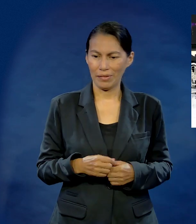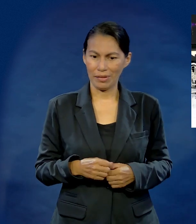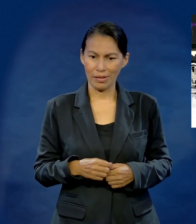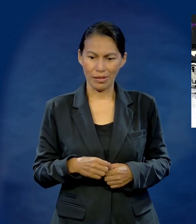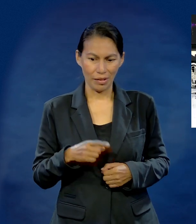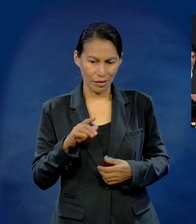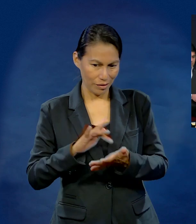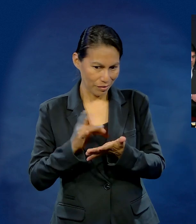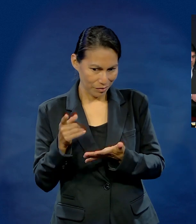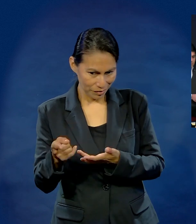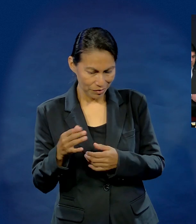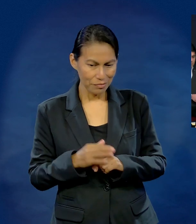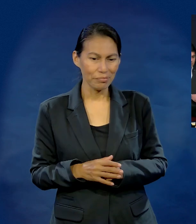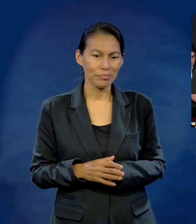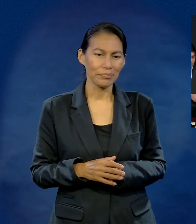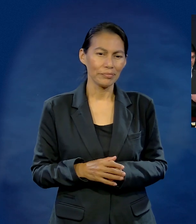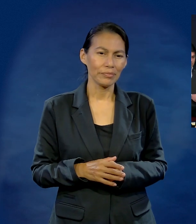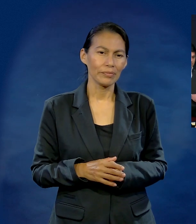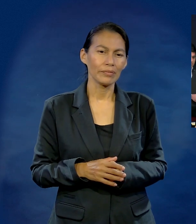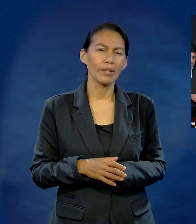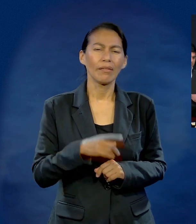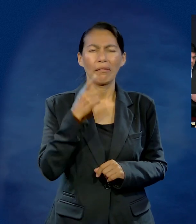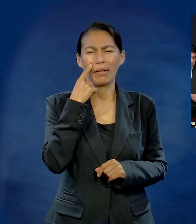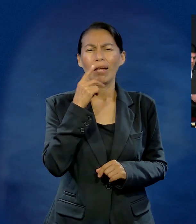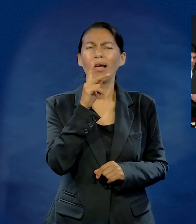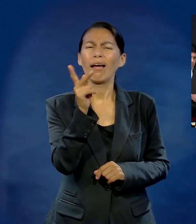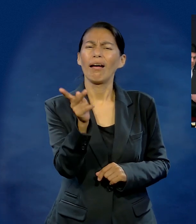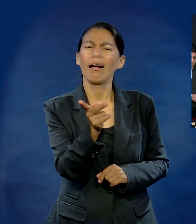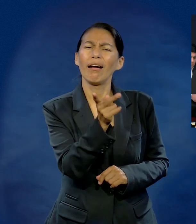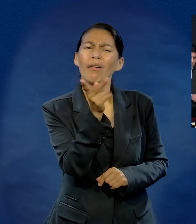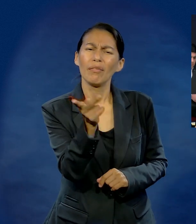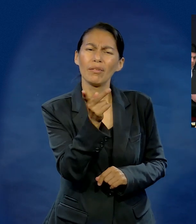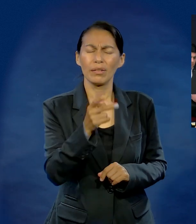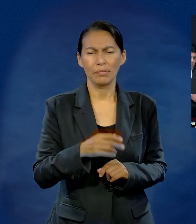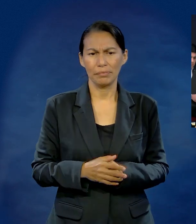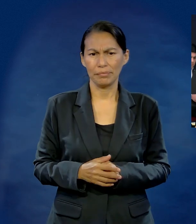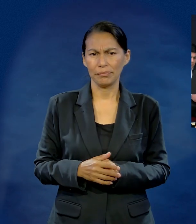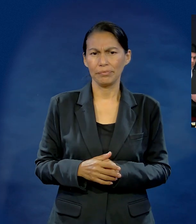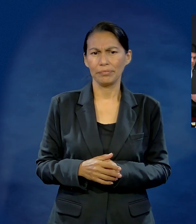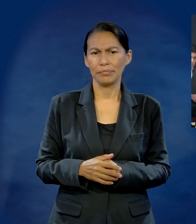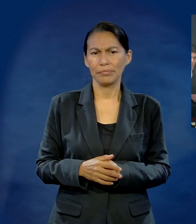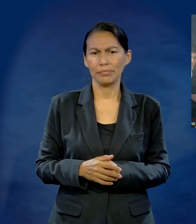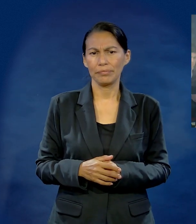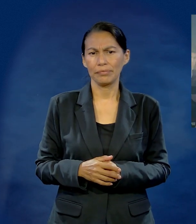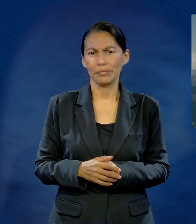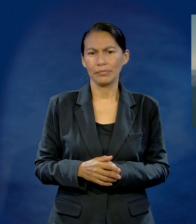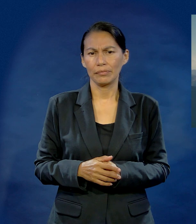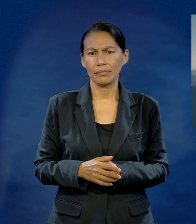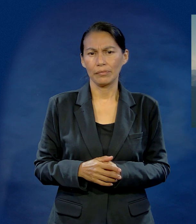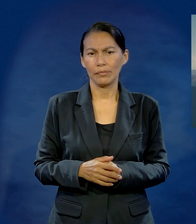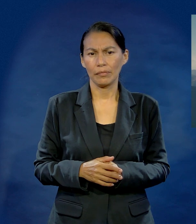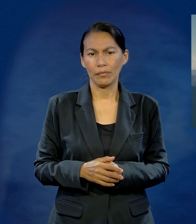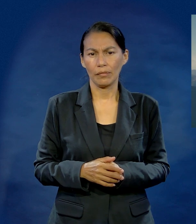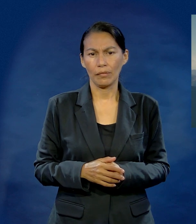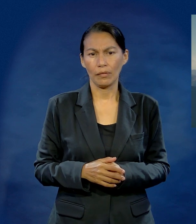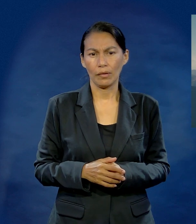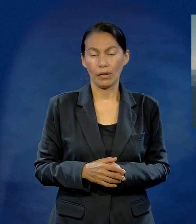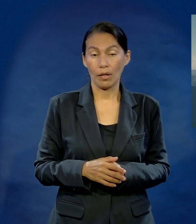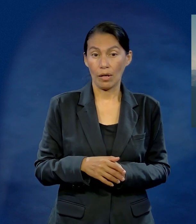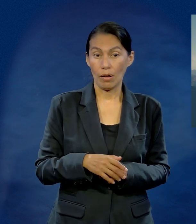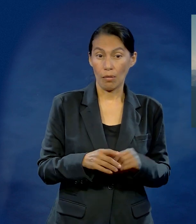Bueno, está raro, pero así dice la Biblia y así era. Y cuando te vean los egipcios, dirán, su mujer